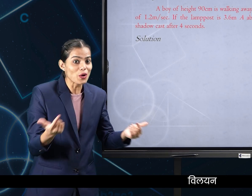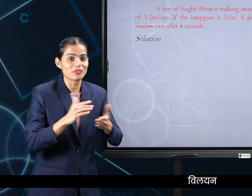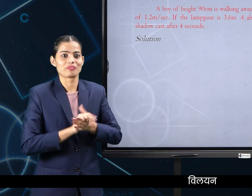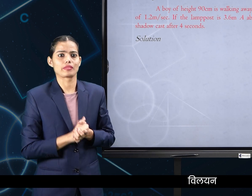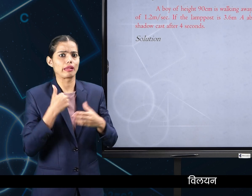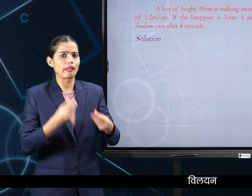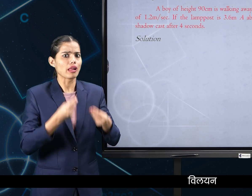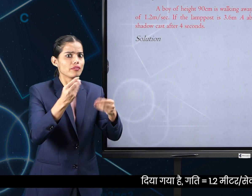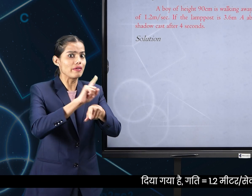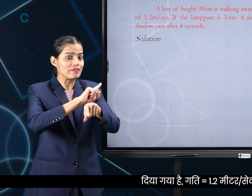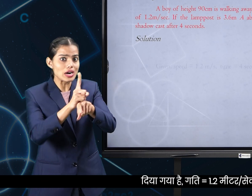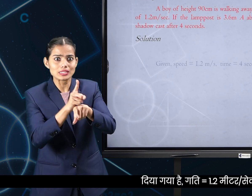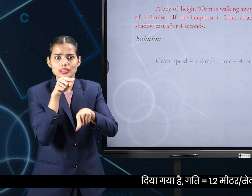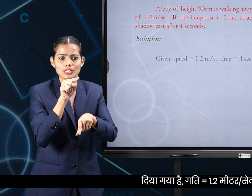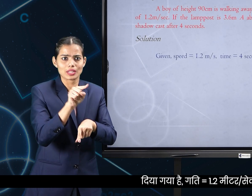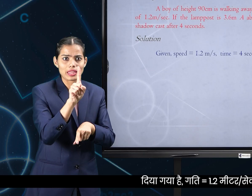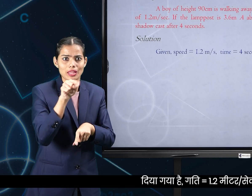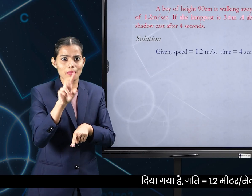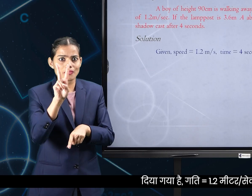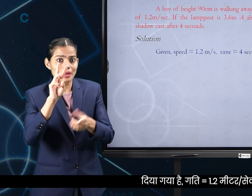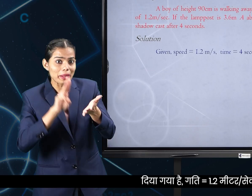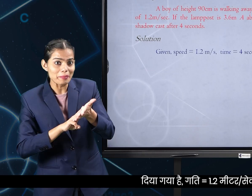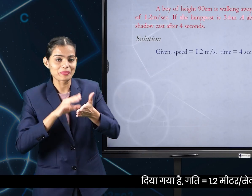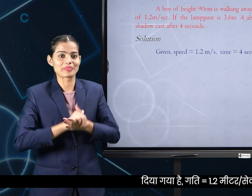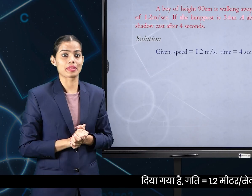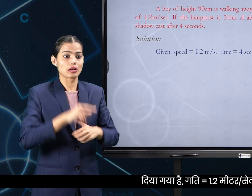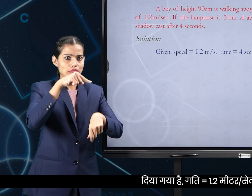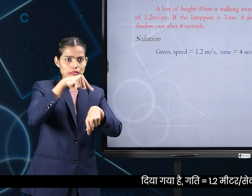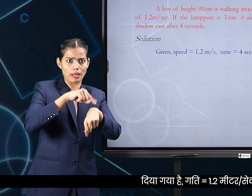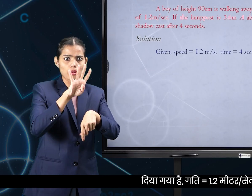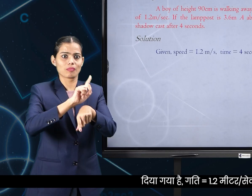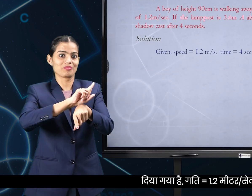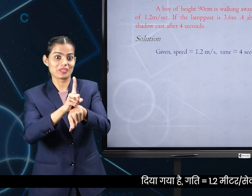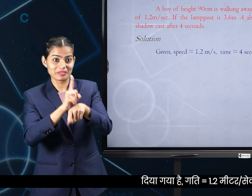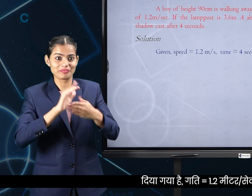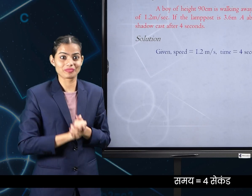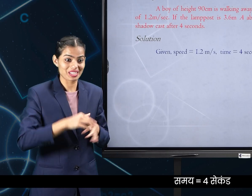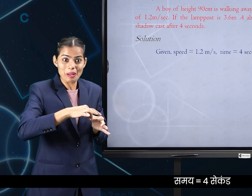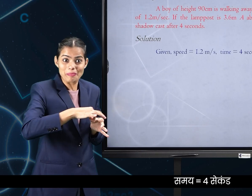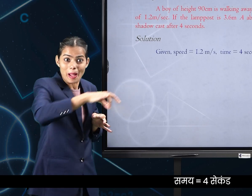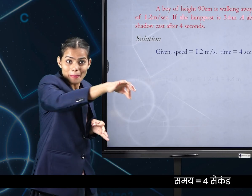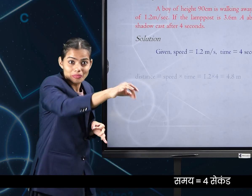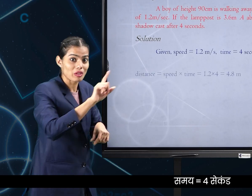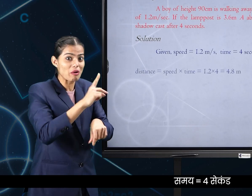विलयन दिया गया है गति इज इक्वल 1.2 मीटर पर सेकंड, समय इज इक्वल 4